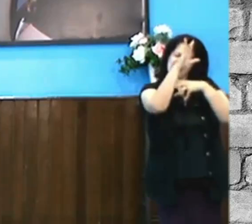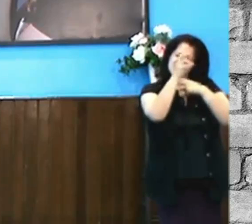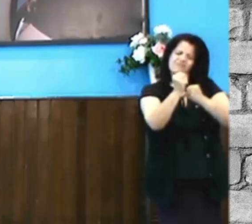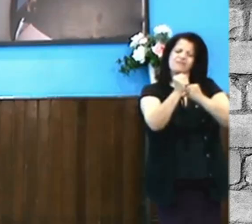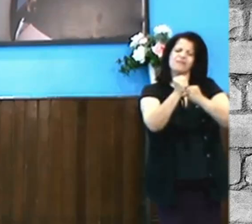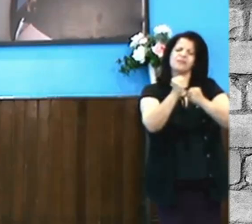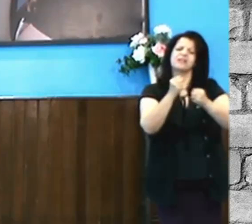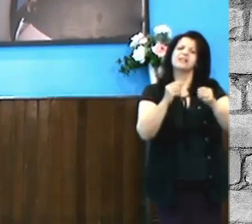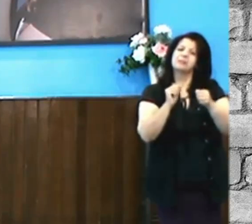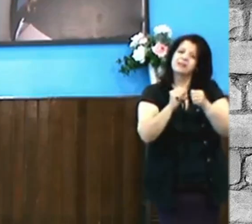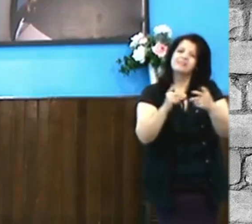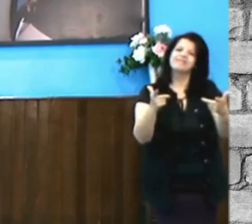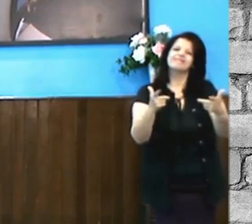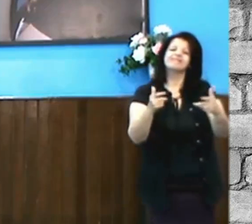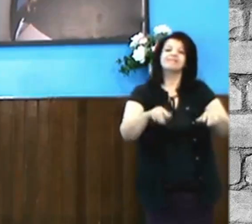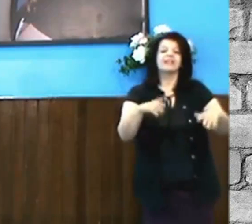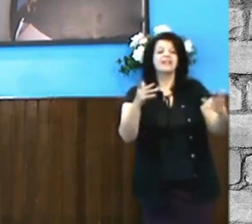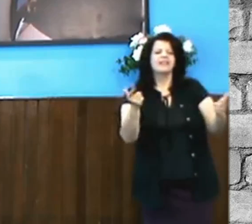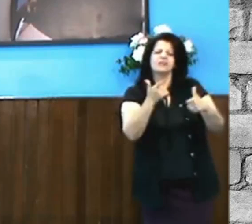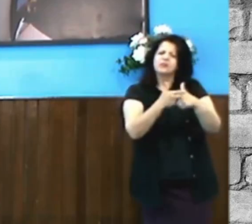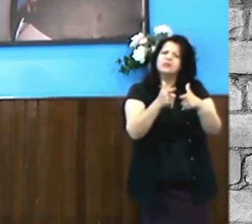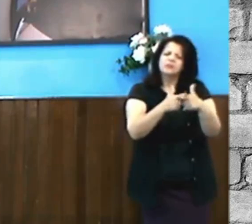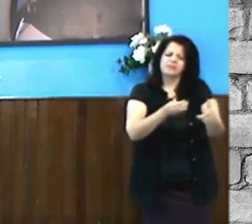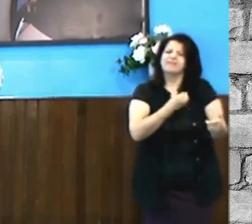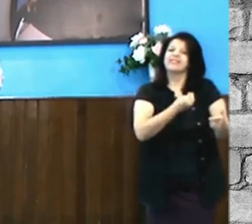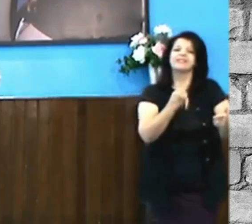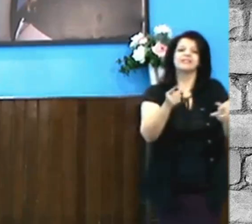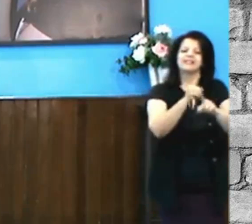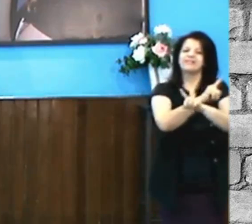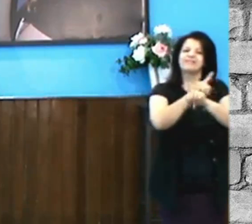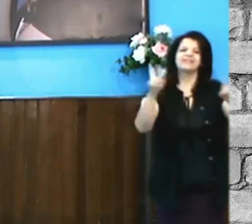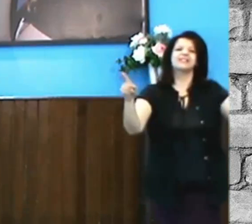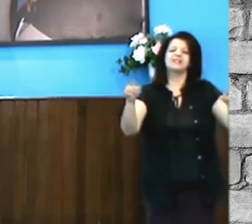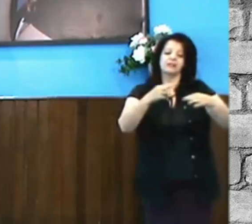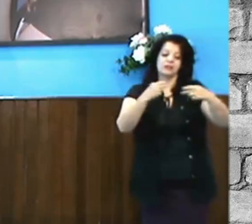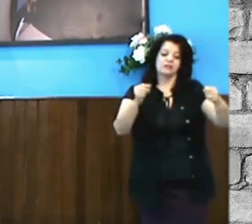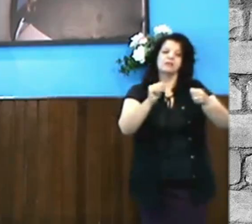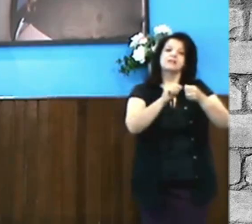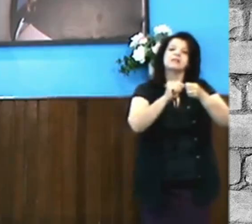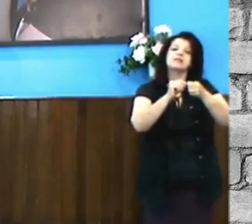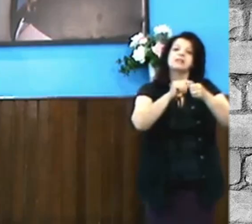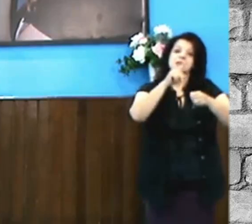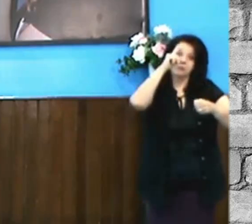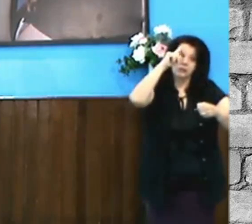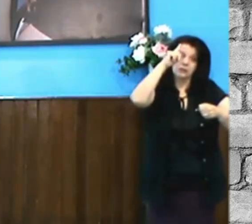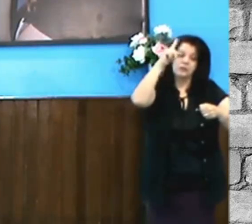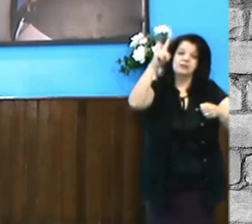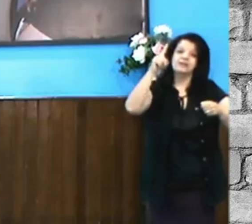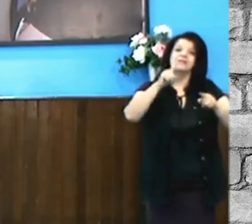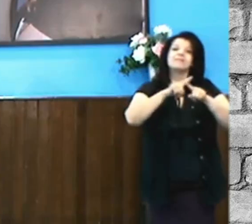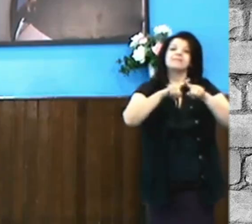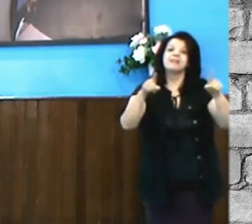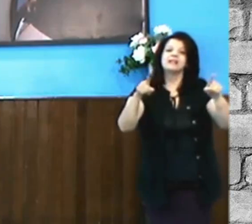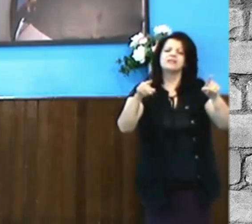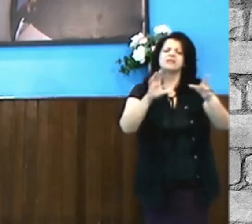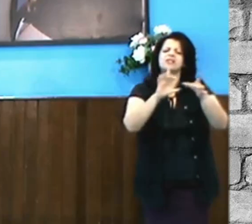bem, às vezes os problemas da nossa vida não estão nas coisas que nós estamos fazendo. Estão naquelas que nós estamos